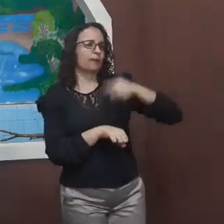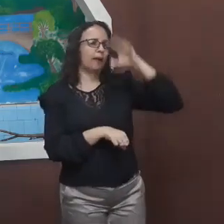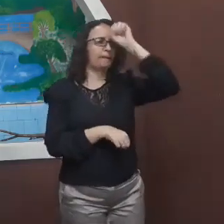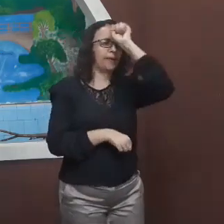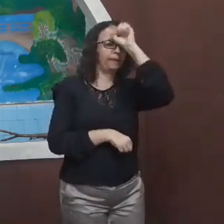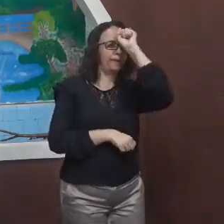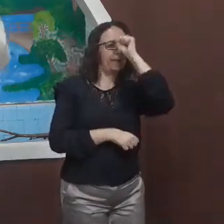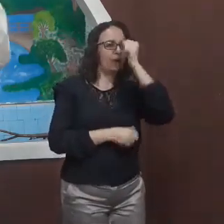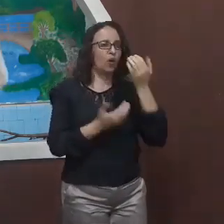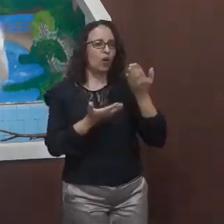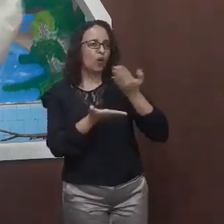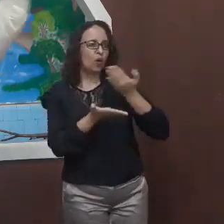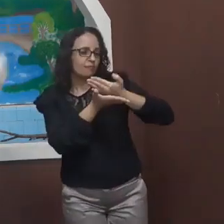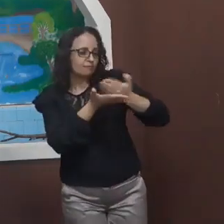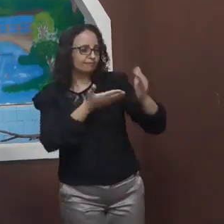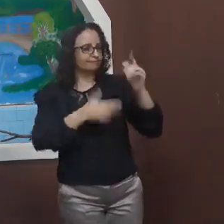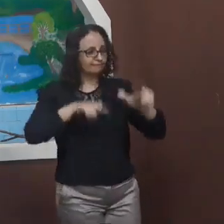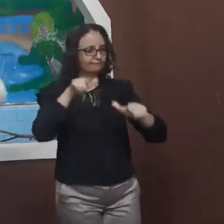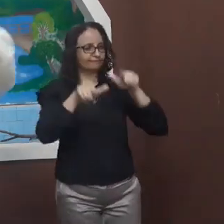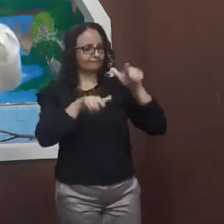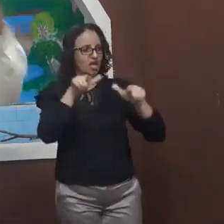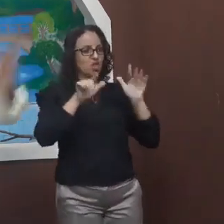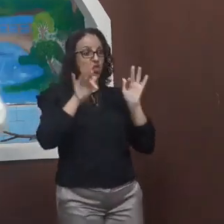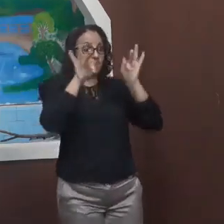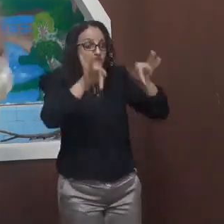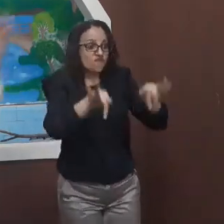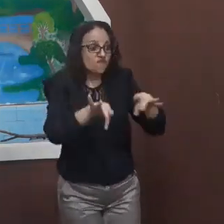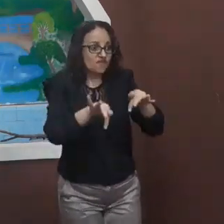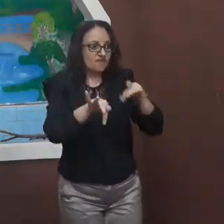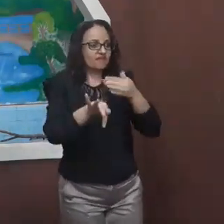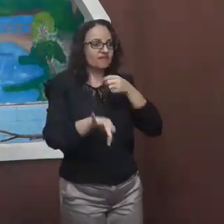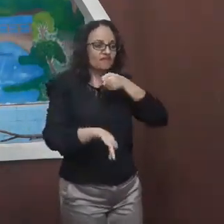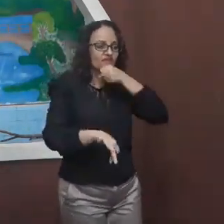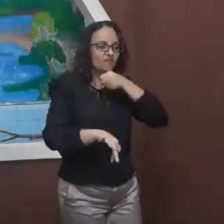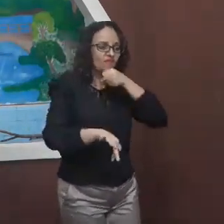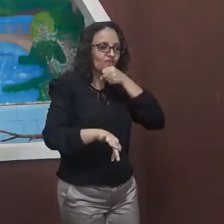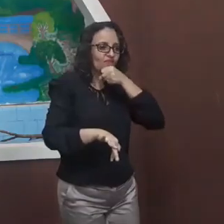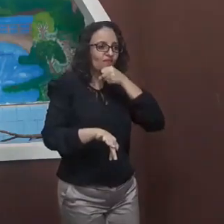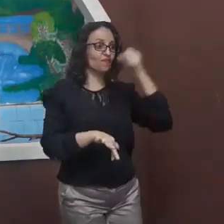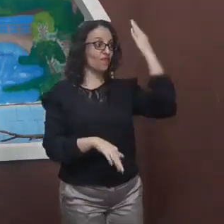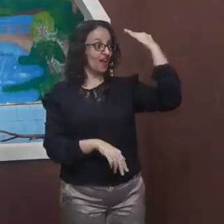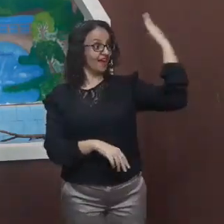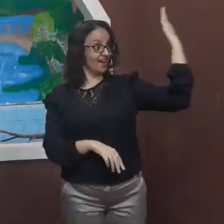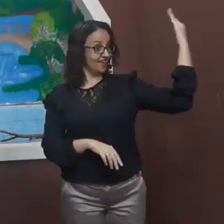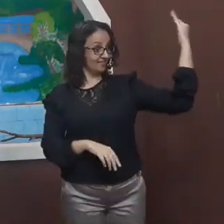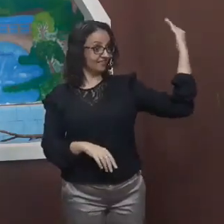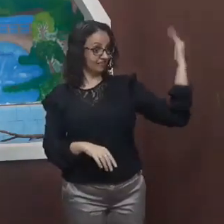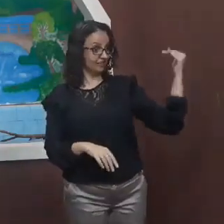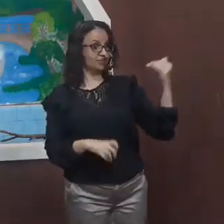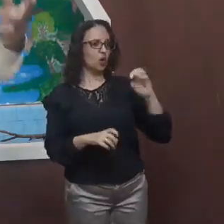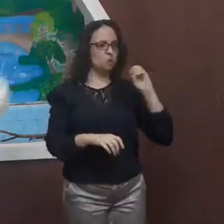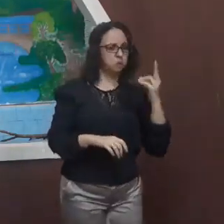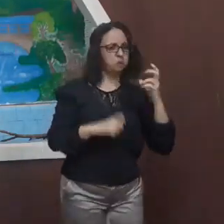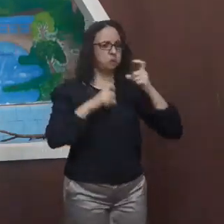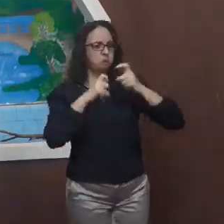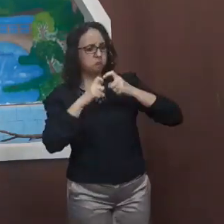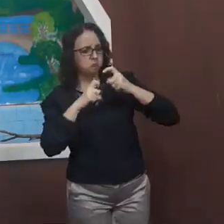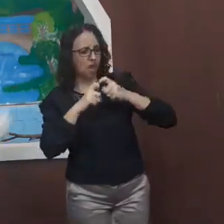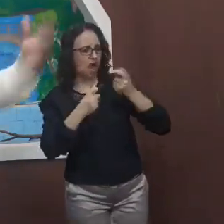no escritório, tudo. E ao final da minha vida eu terminaria como um advogado bem sucedido. Já daria, ou um médico, ou